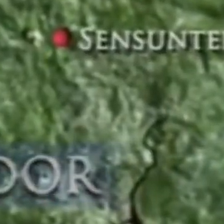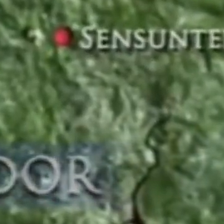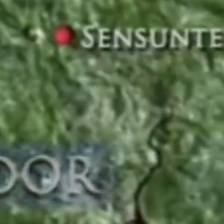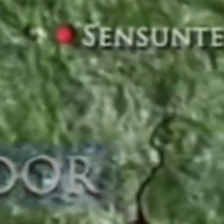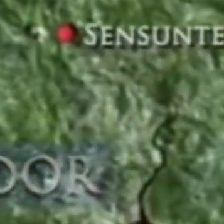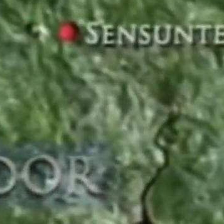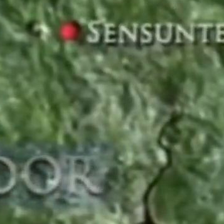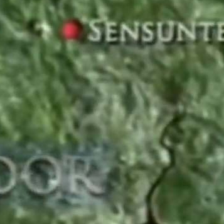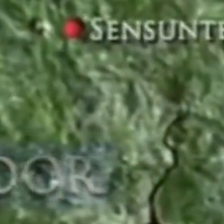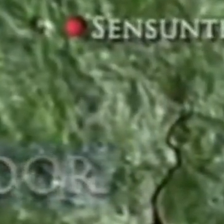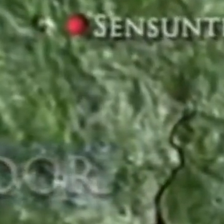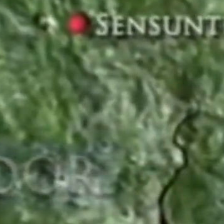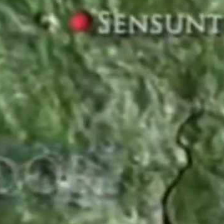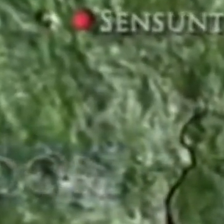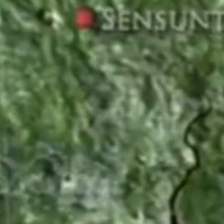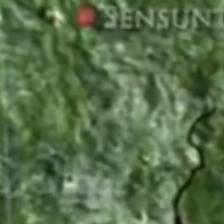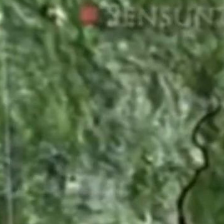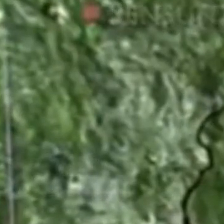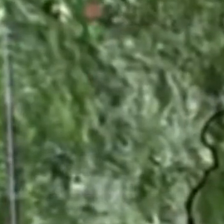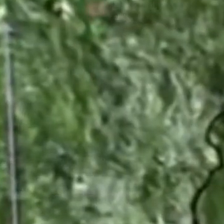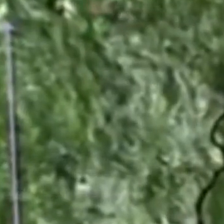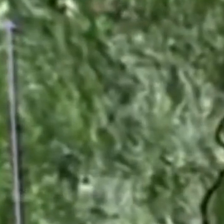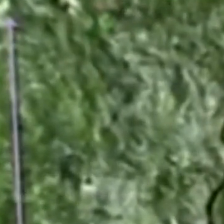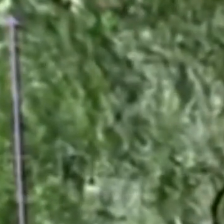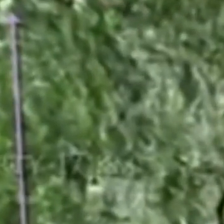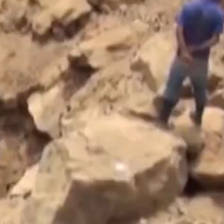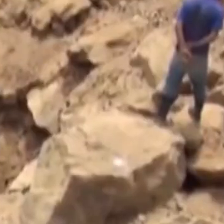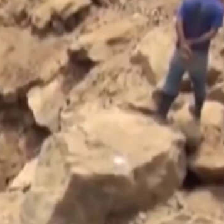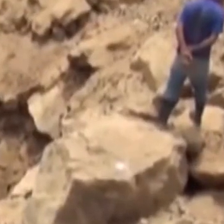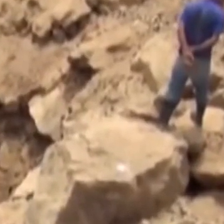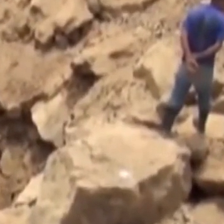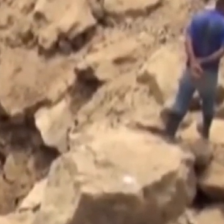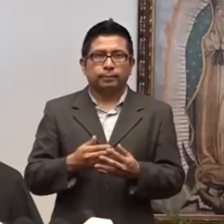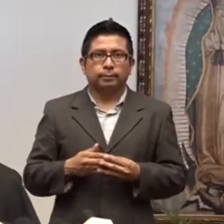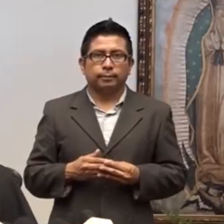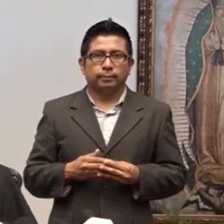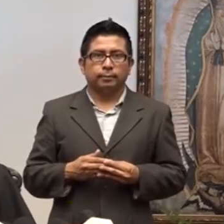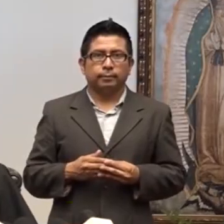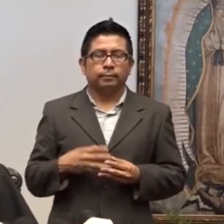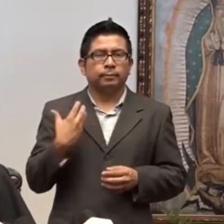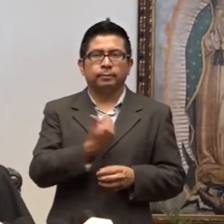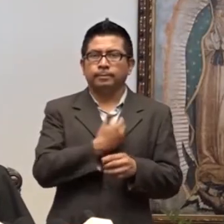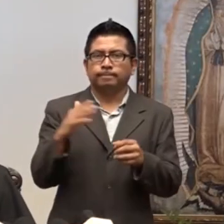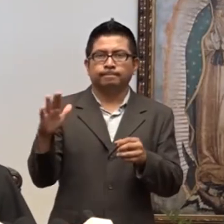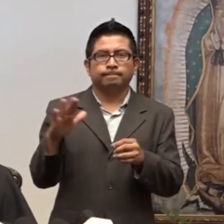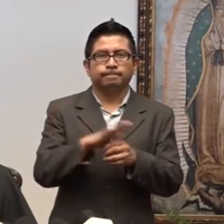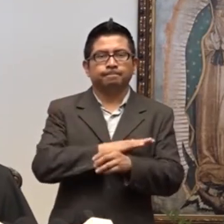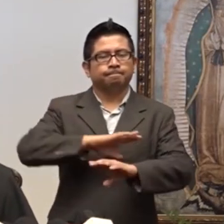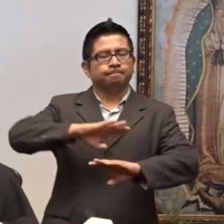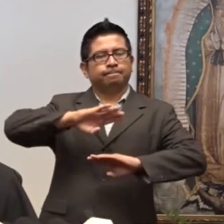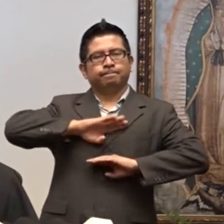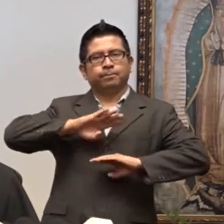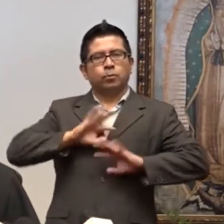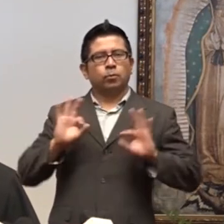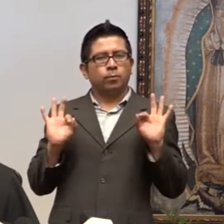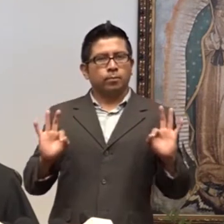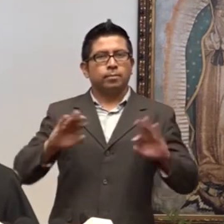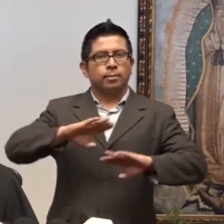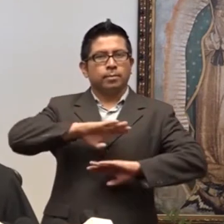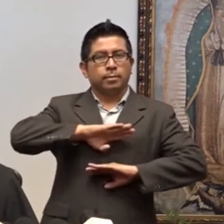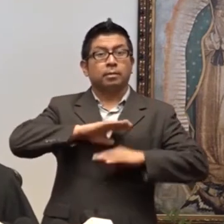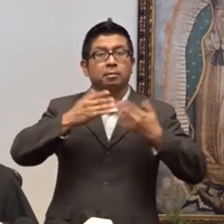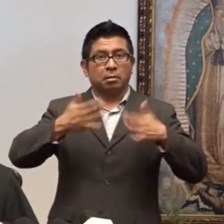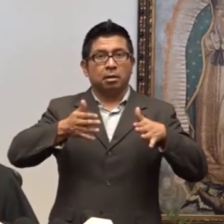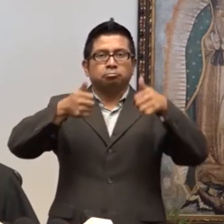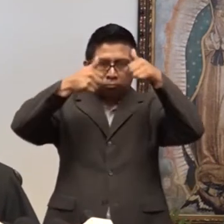y la salud de las personas quiero expresar nuestra total satisfacción por haberse